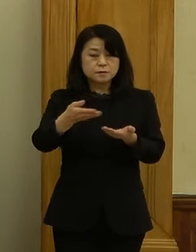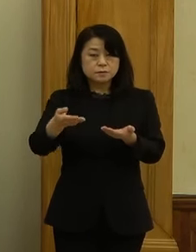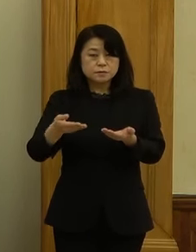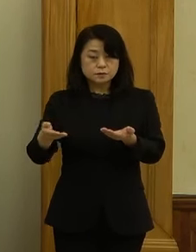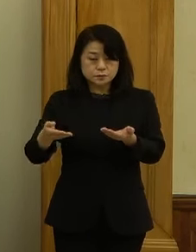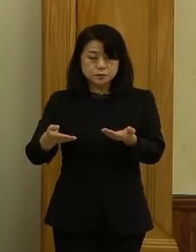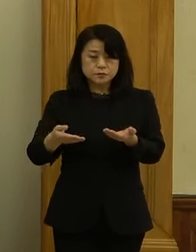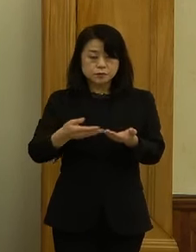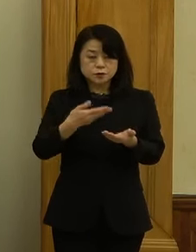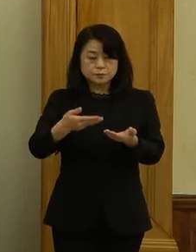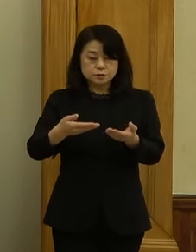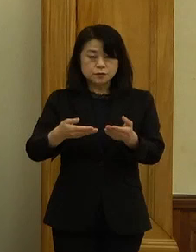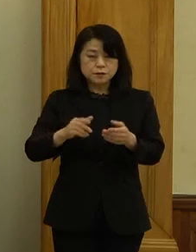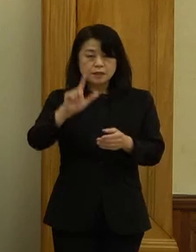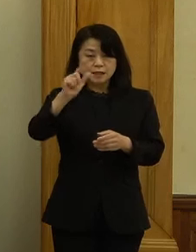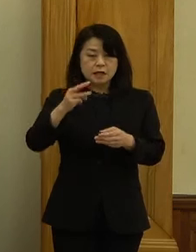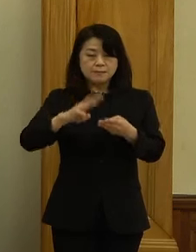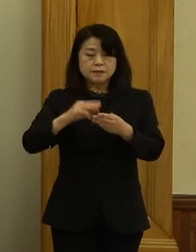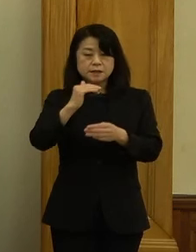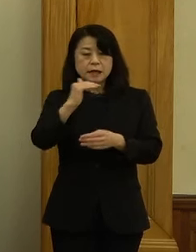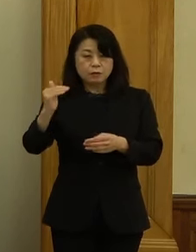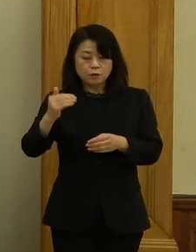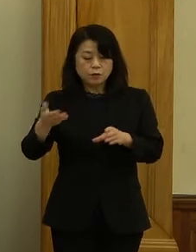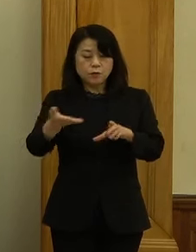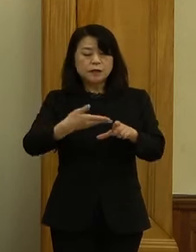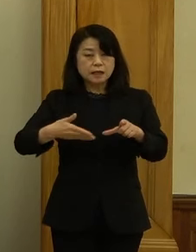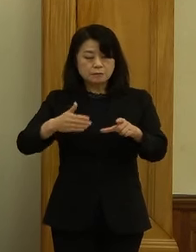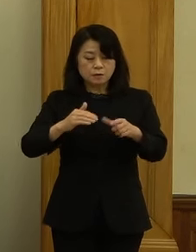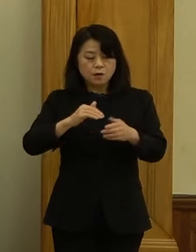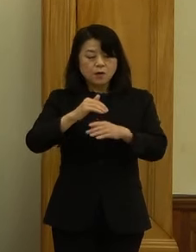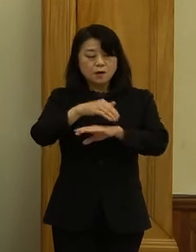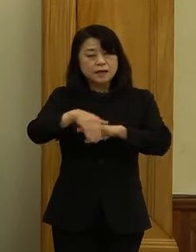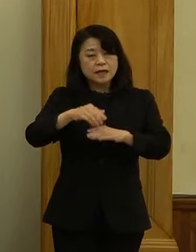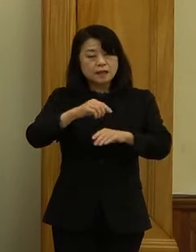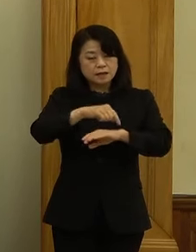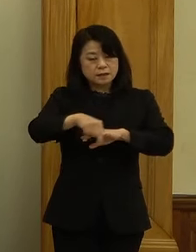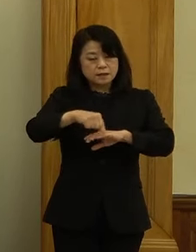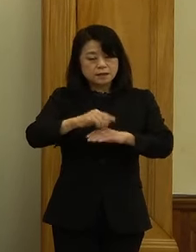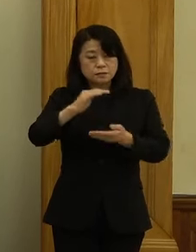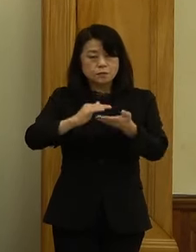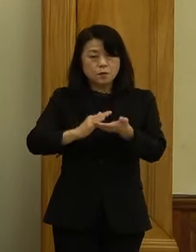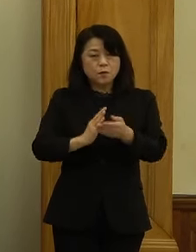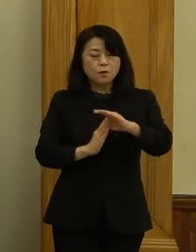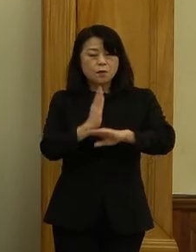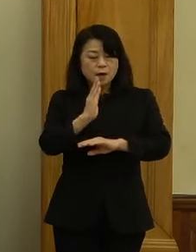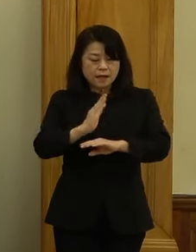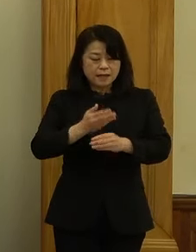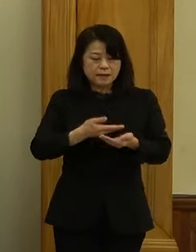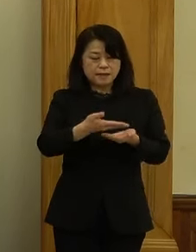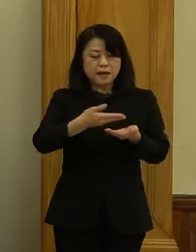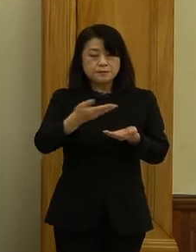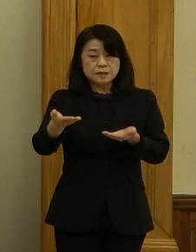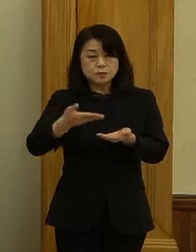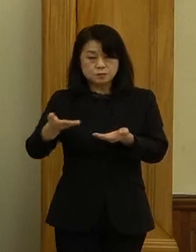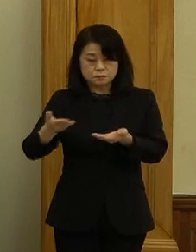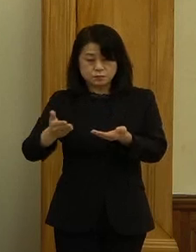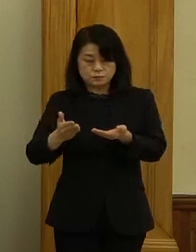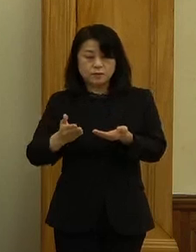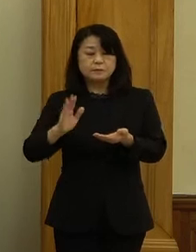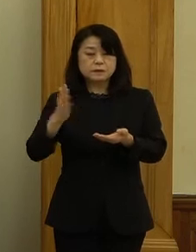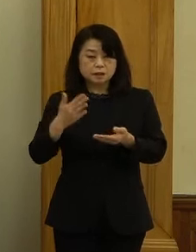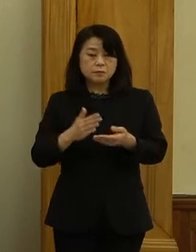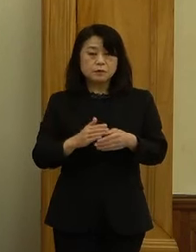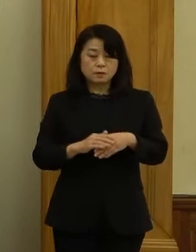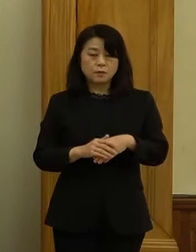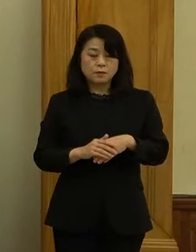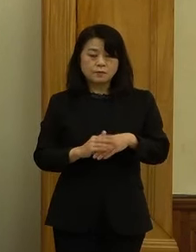上排水地まで計画量を超えた水量を供給していますが引き続き送水能力の限度で